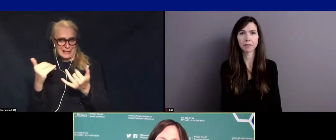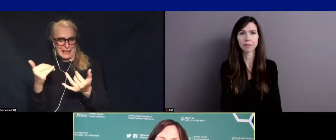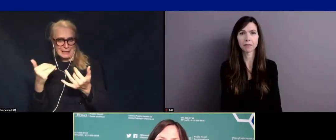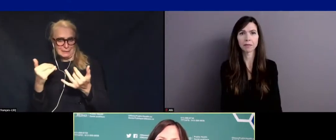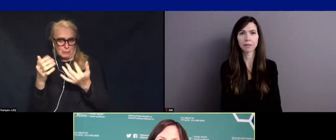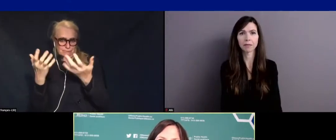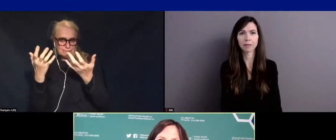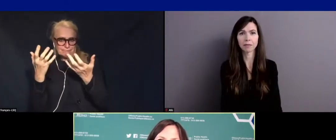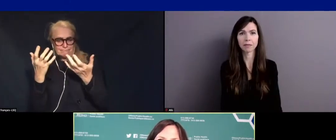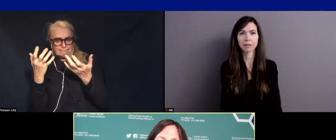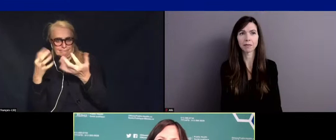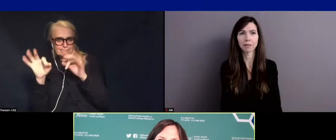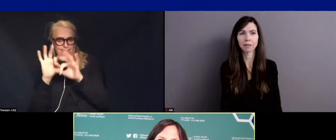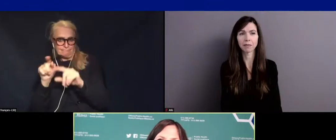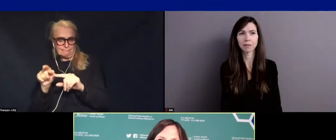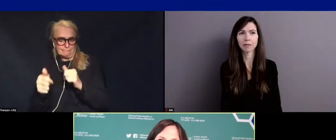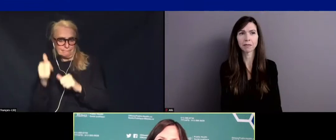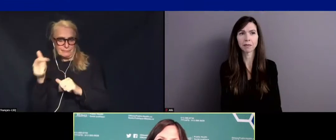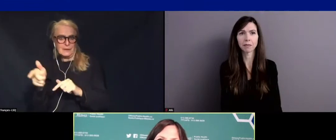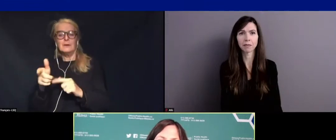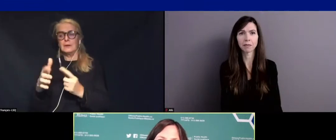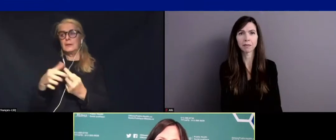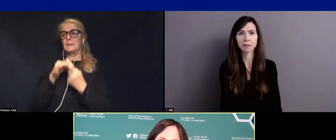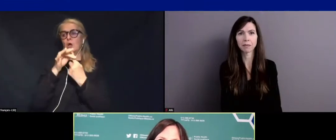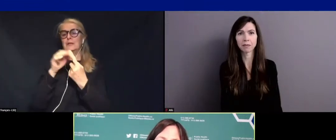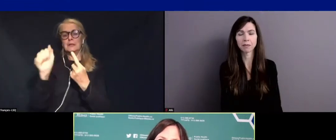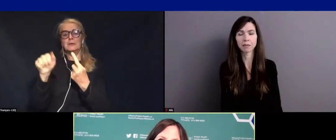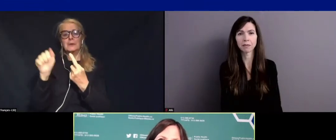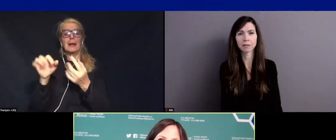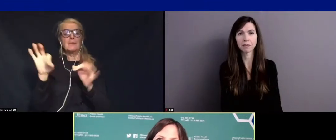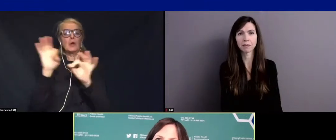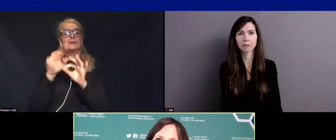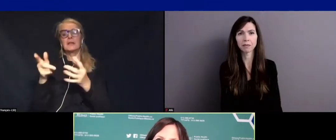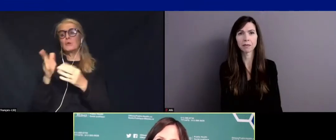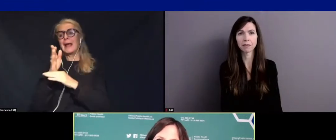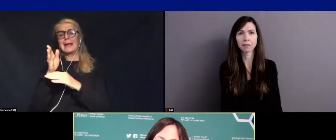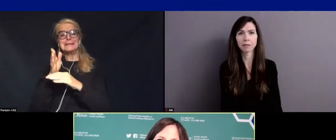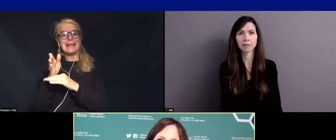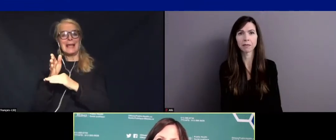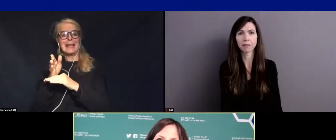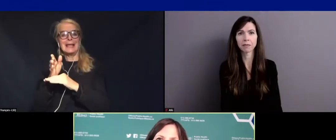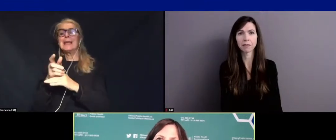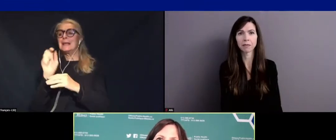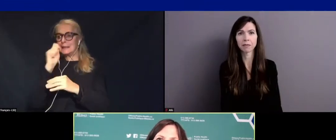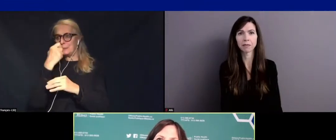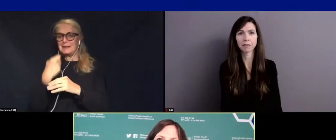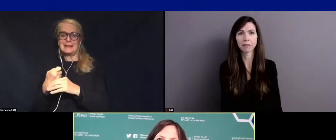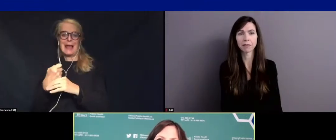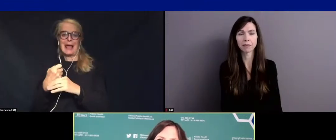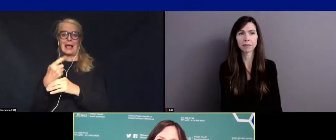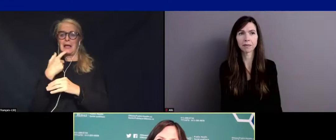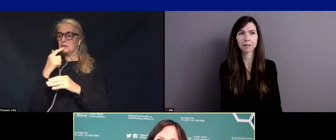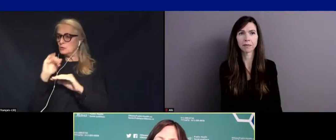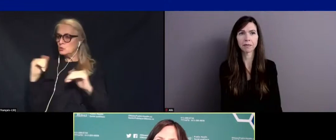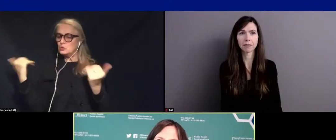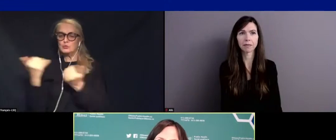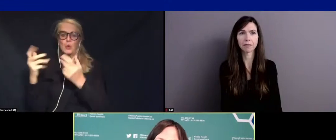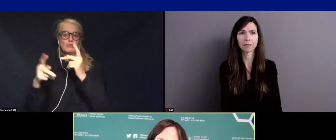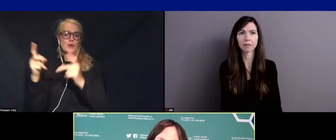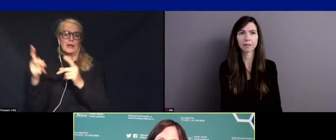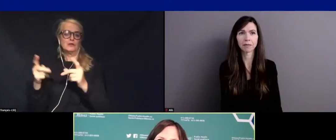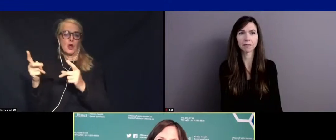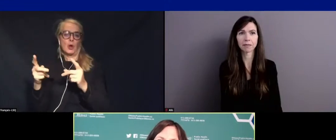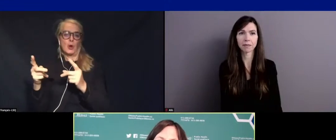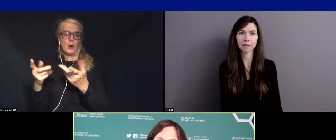Oui, la priorité, c'est d'avoir accès au dépistage pour toute la population avec